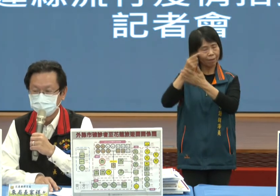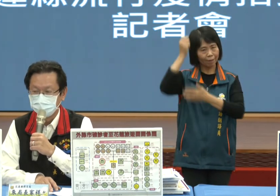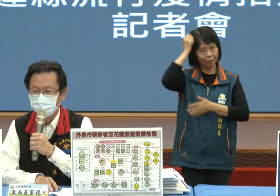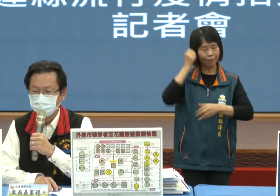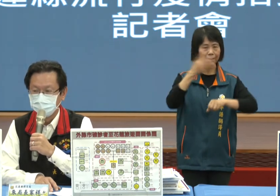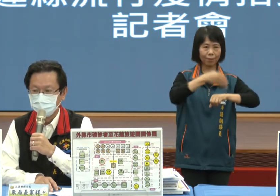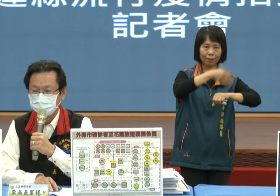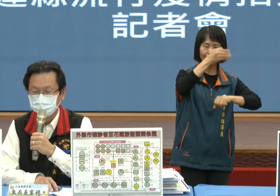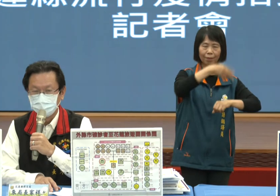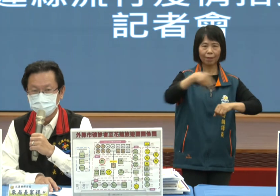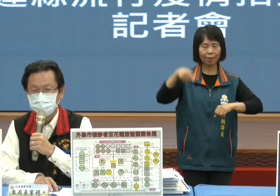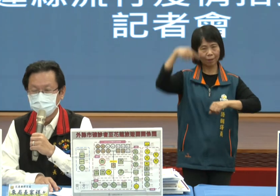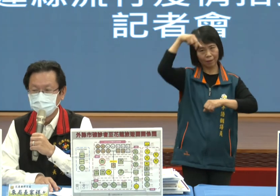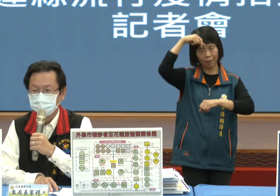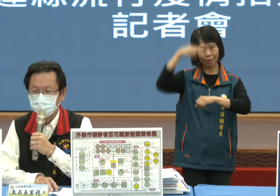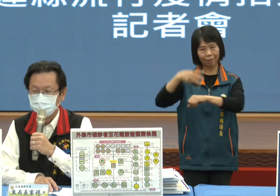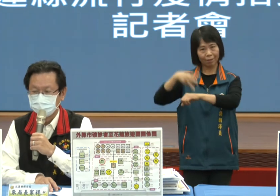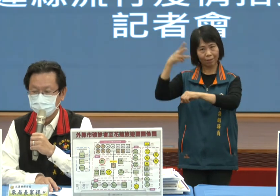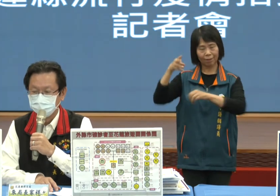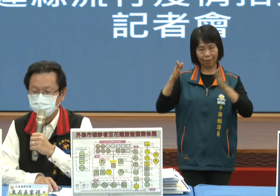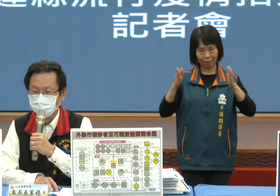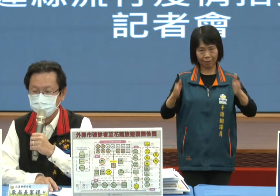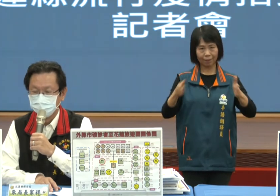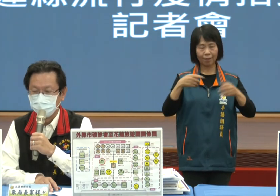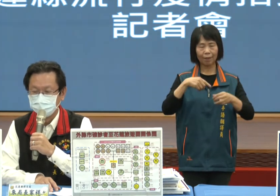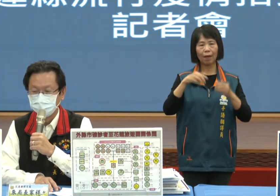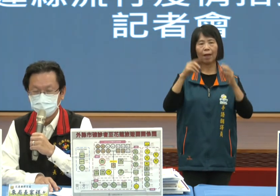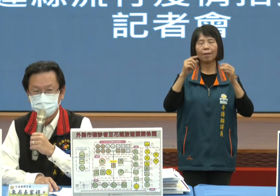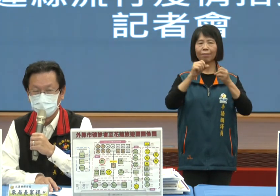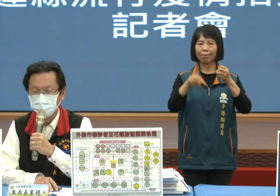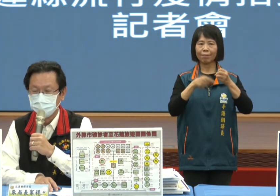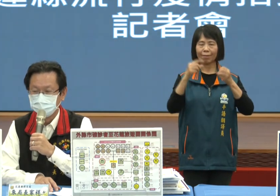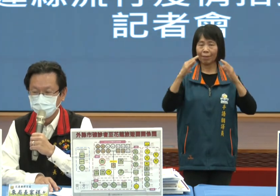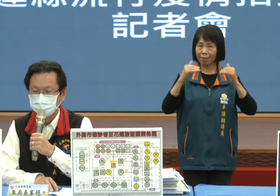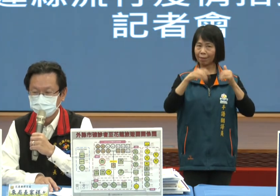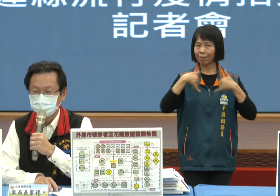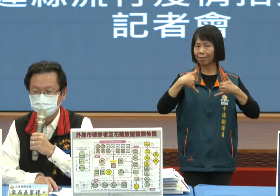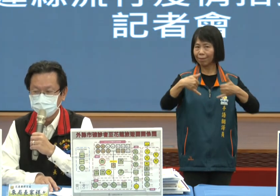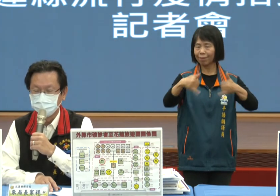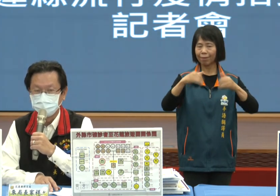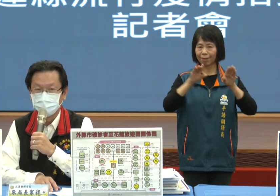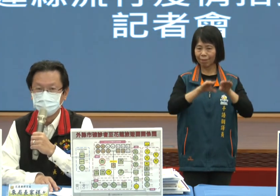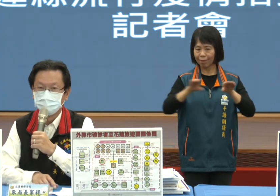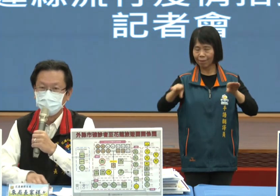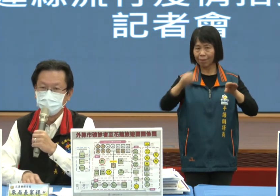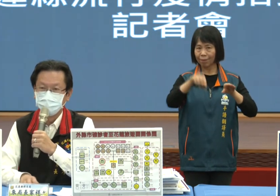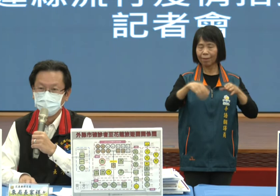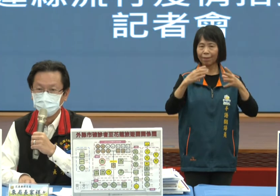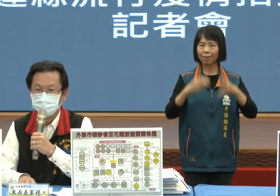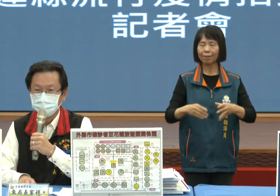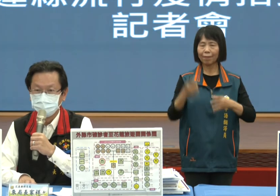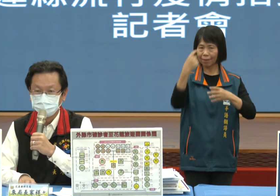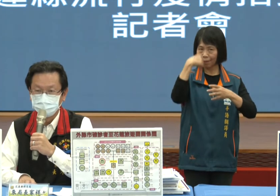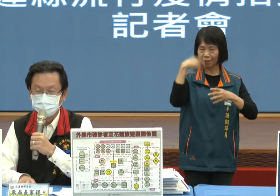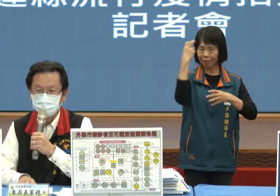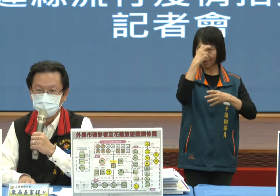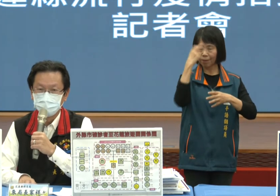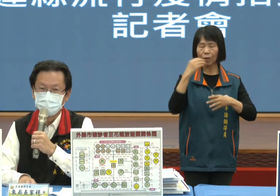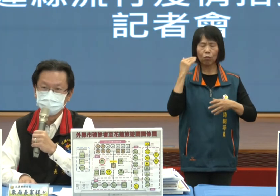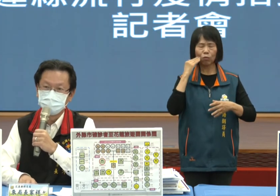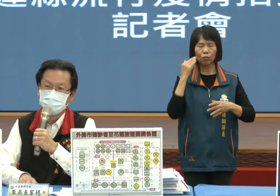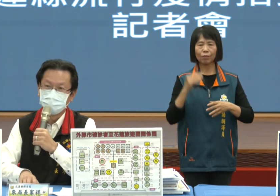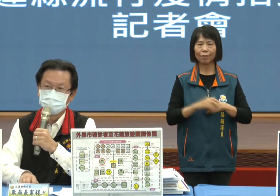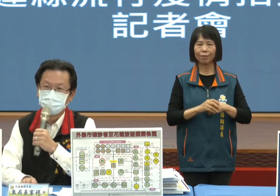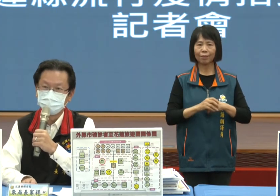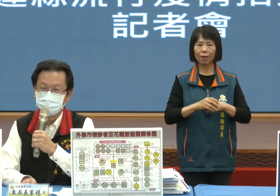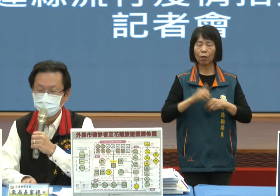到下午3点，这段时间，在我们的民里路旁的停车场都有设筛检站，如果有足迹重叠